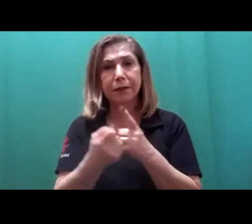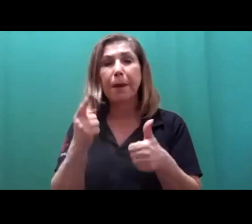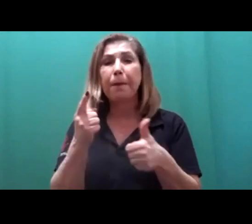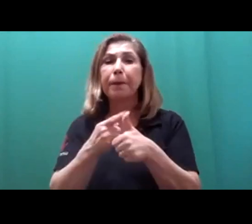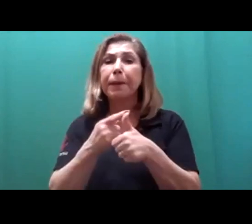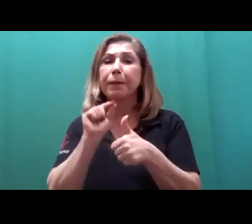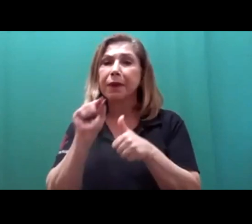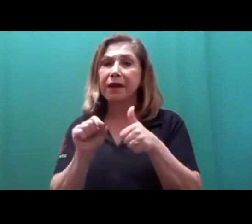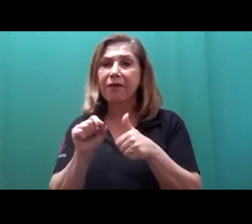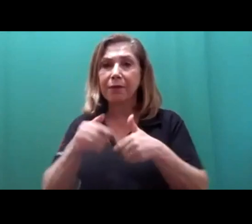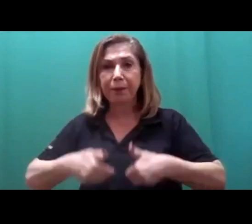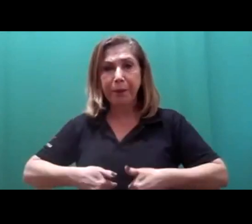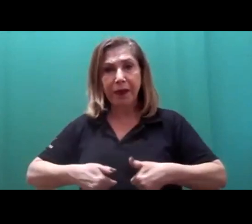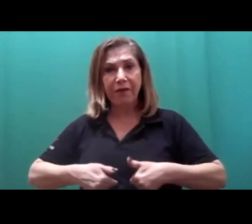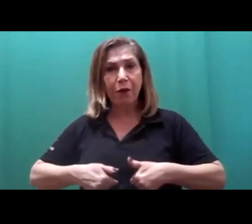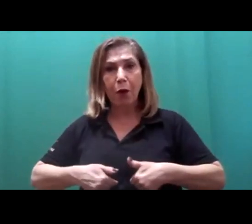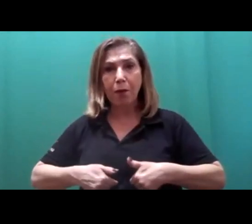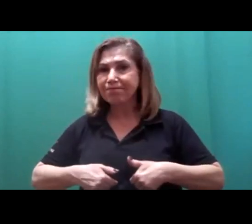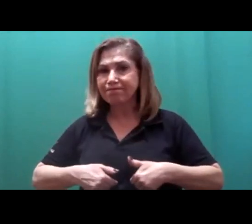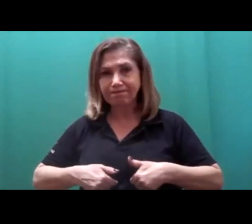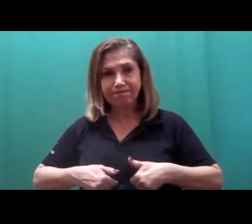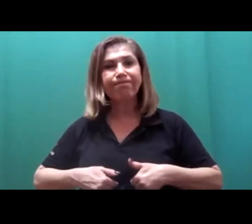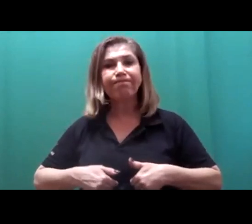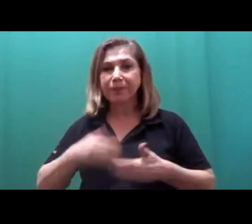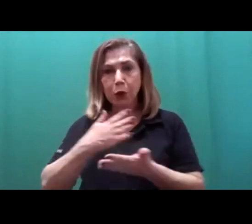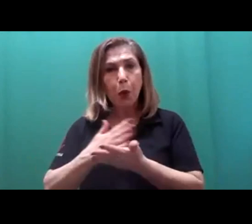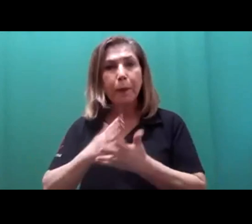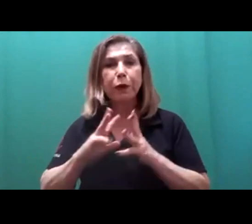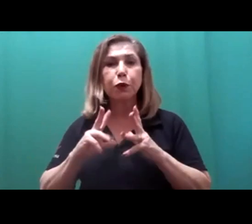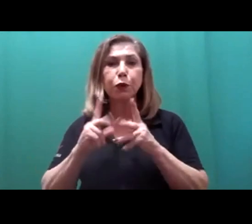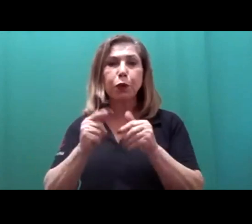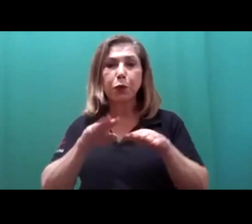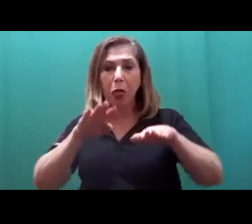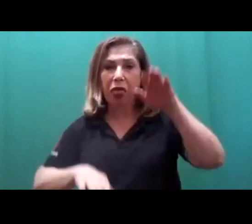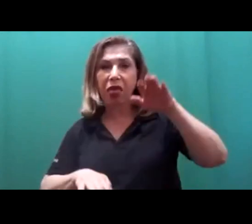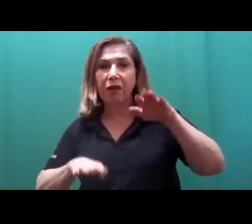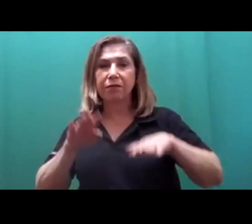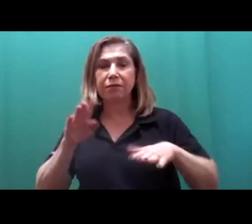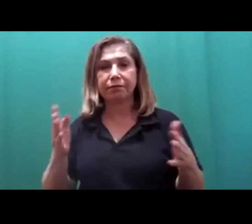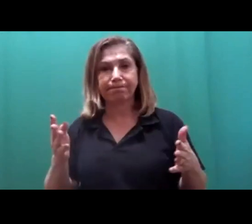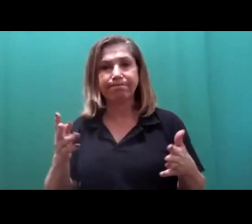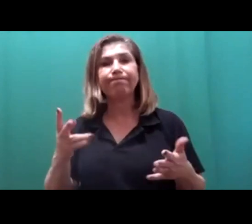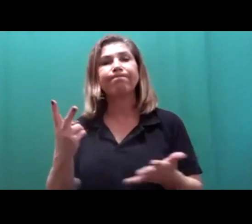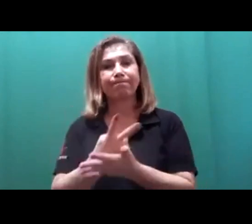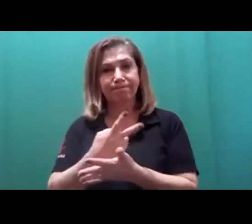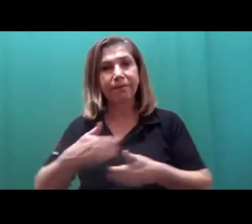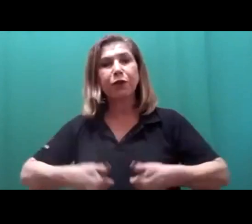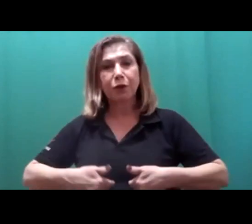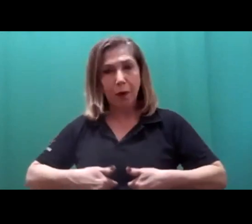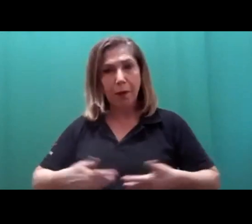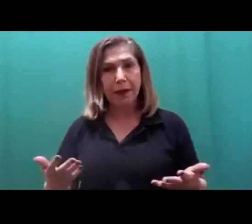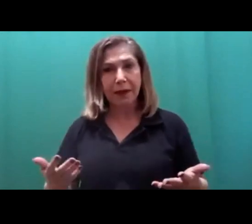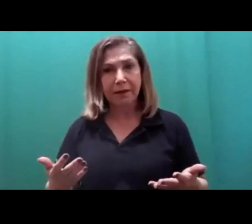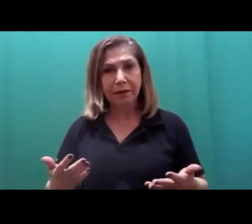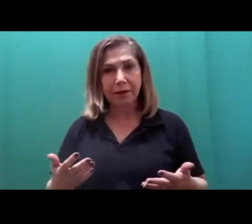que a fome, ela é a ponta de um processo de desigualdade que se materializa na fome. A fome não é